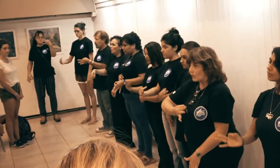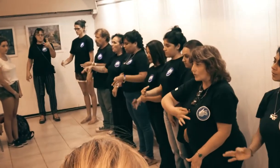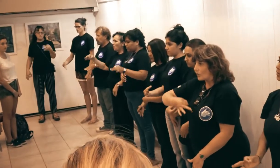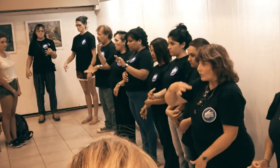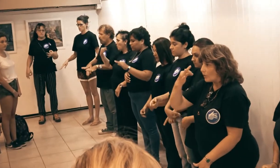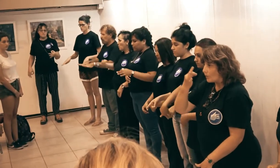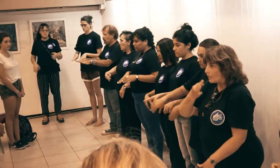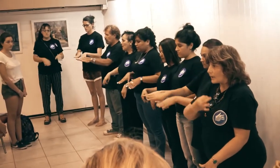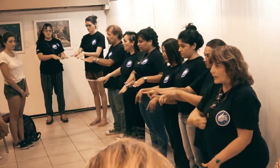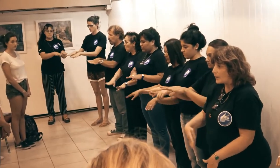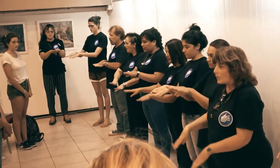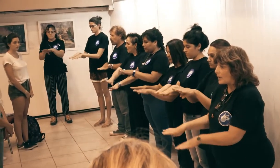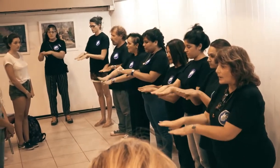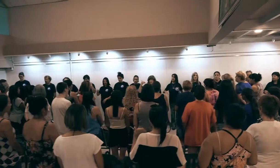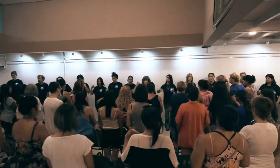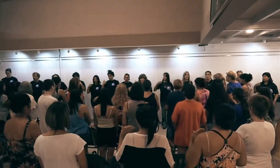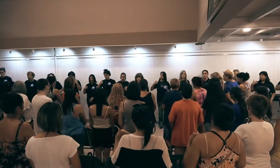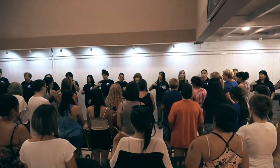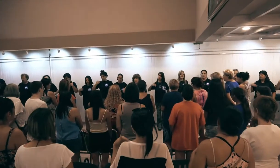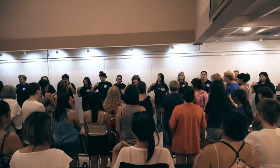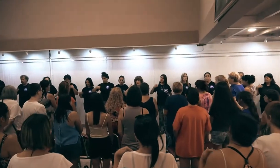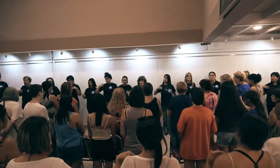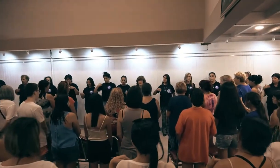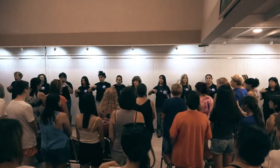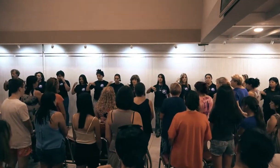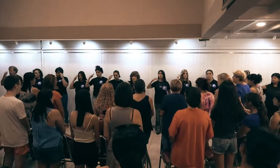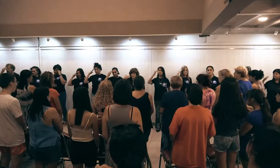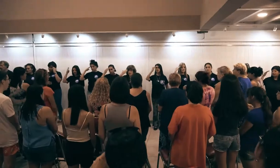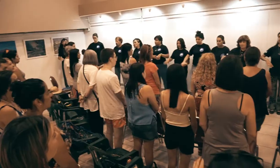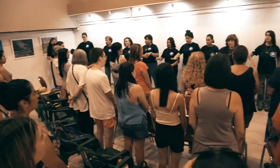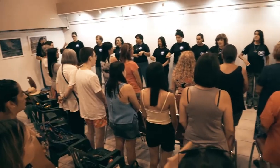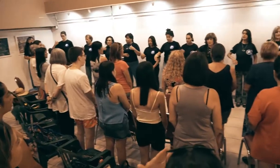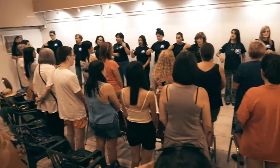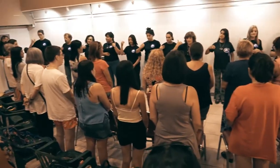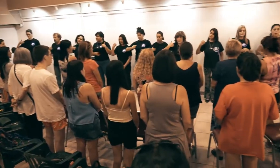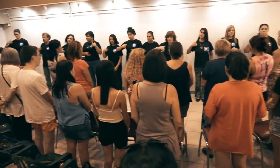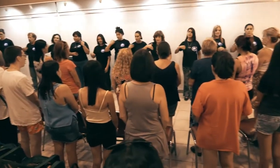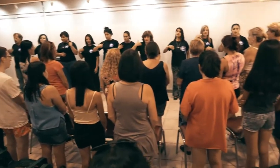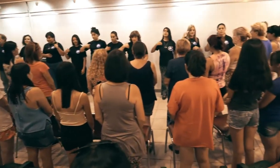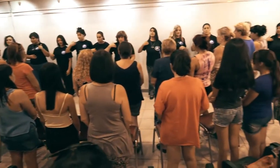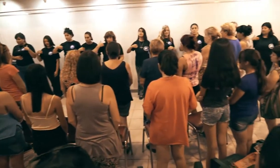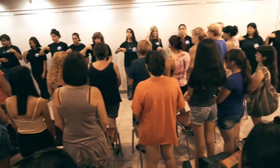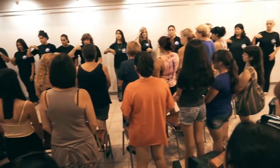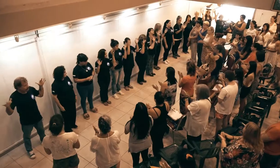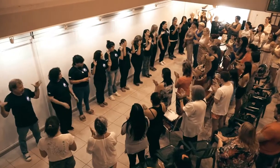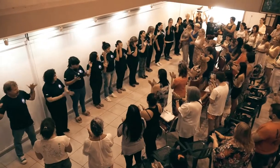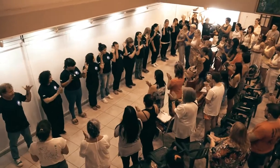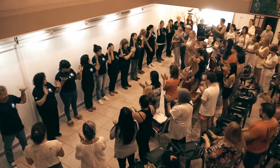tú eres mi espejo, ¿por qué a veces mi reflejo no se asoma, no se deja ver? Serán